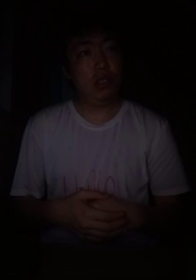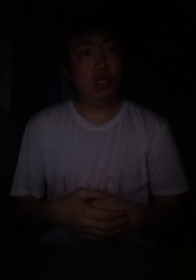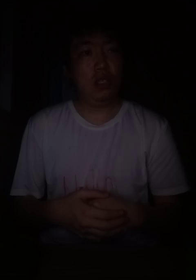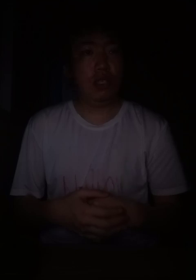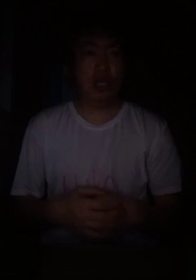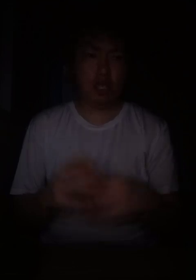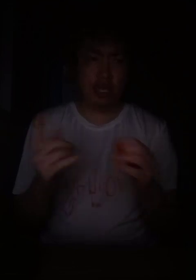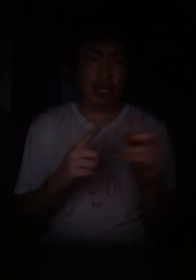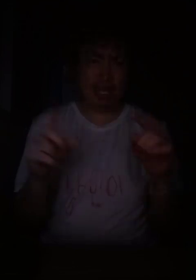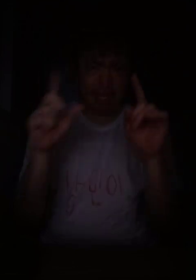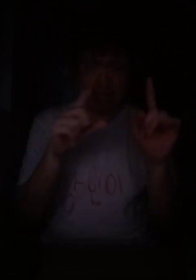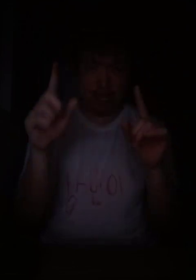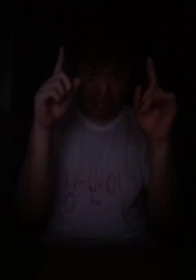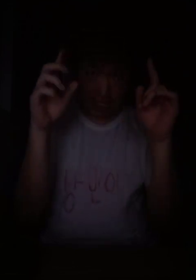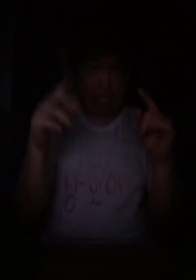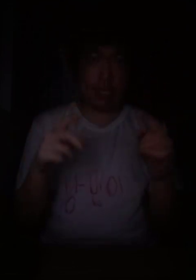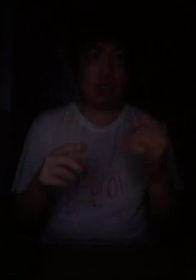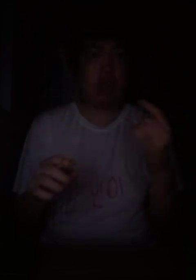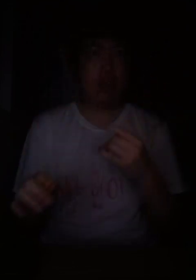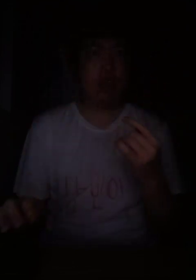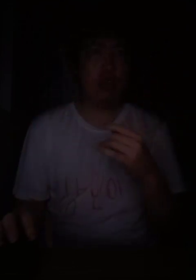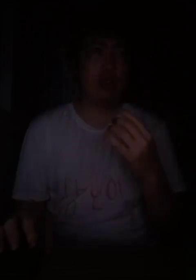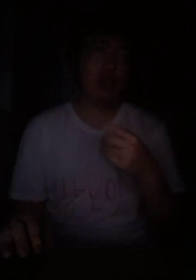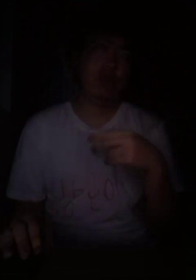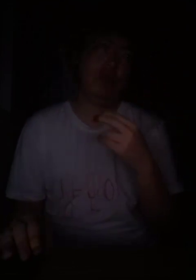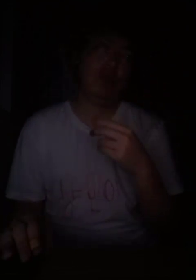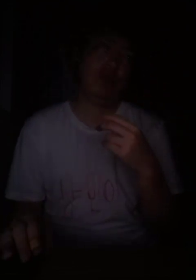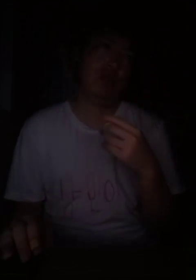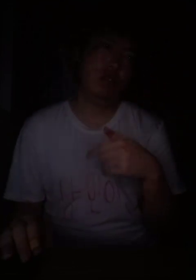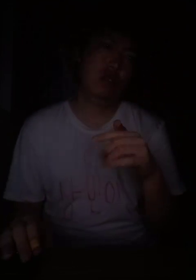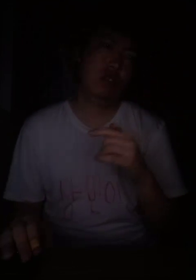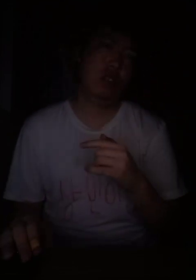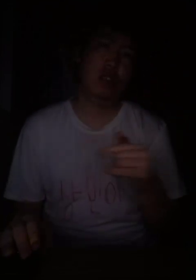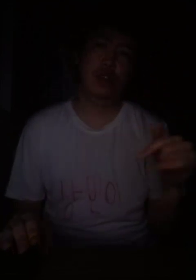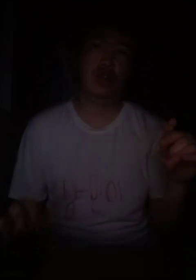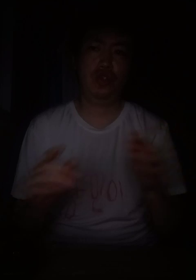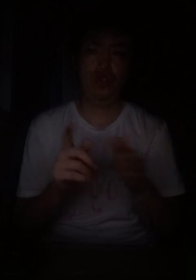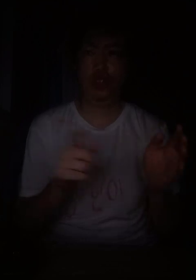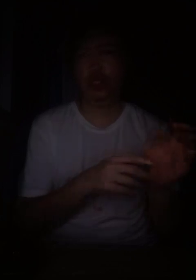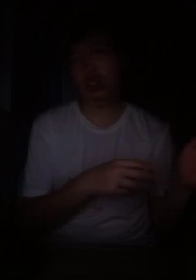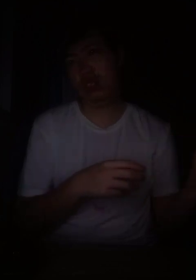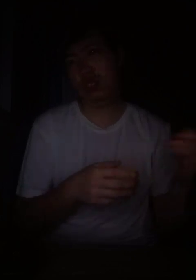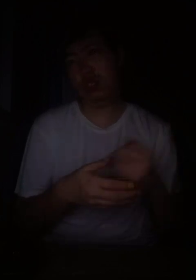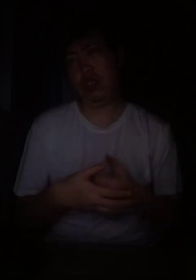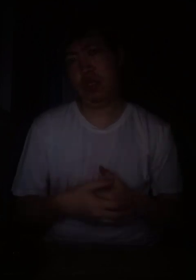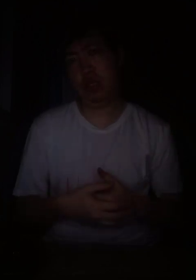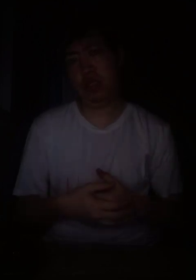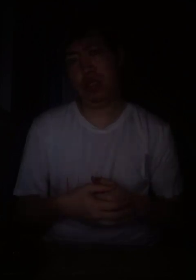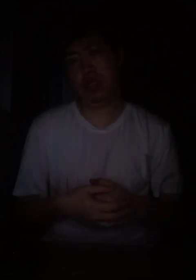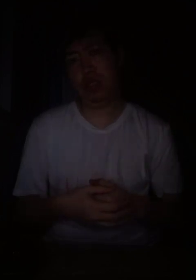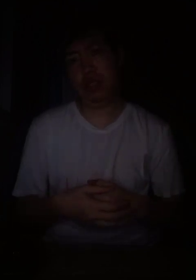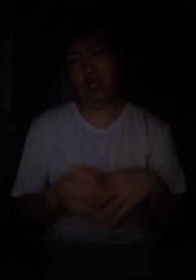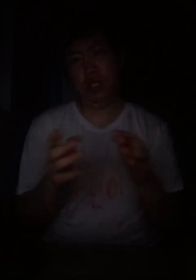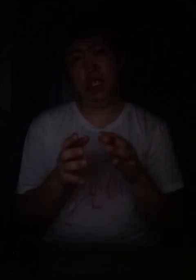살아남은 개는, 다행히 살아남은 개는 주인 손에 이끌려서 링을 나가고 있습니다.